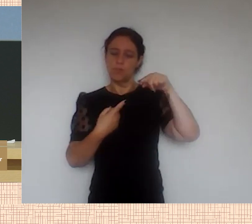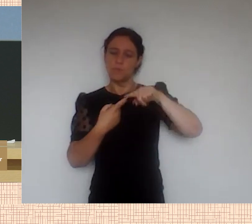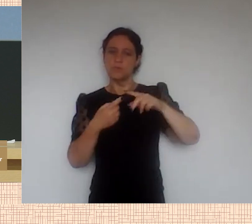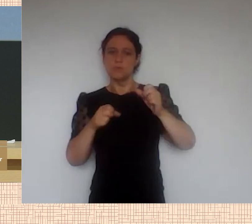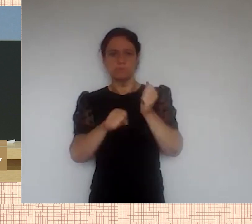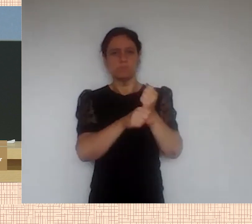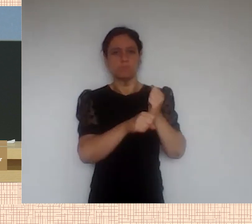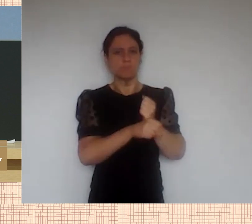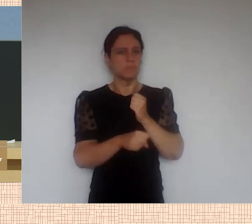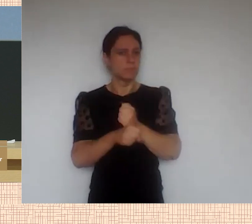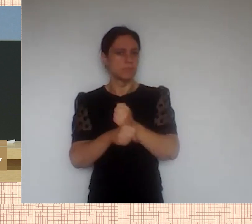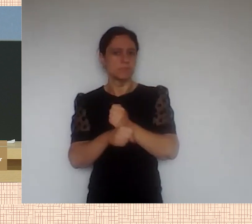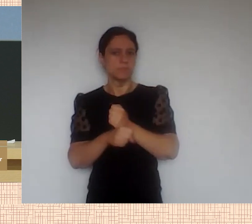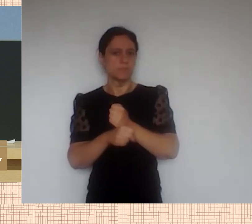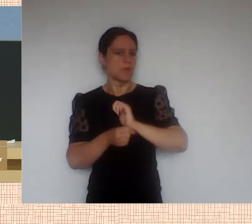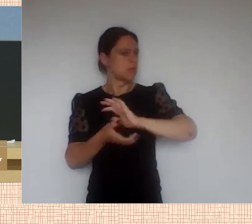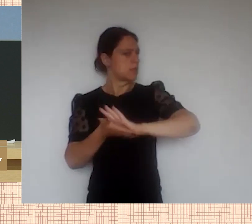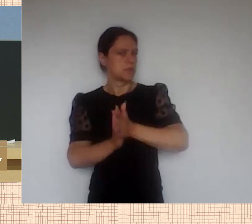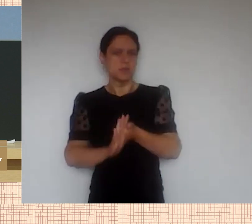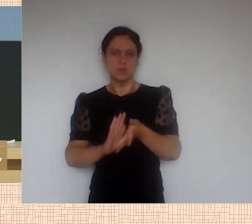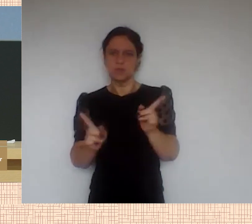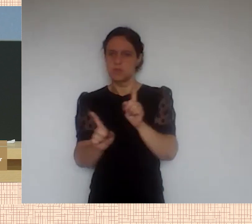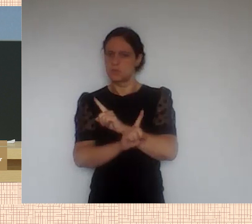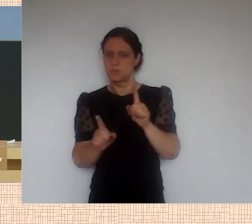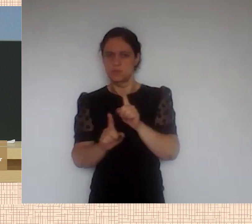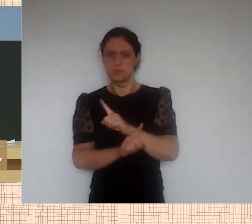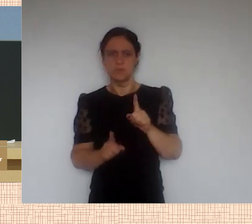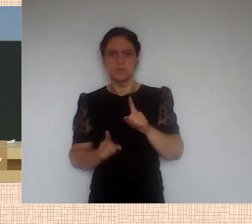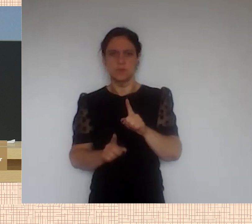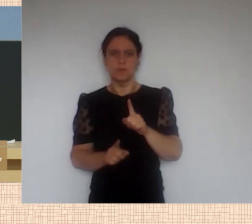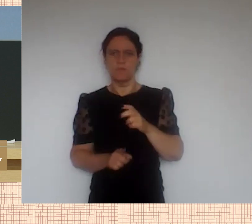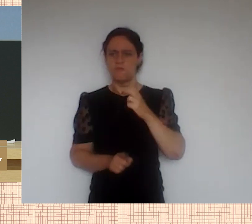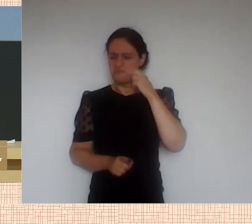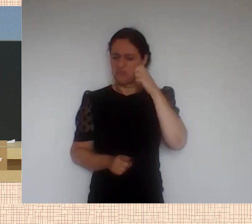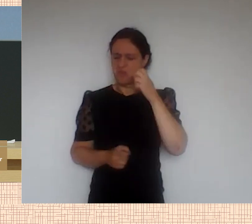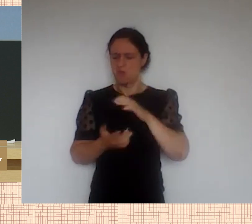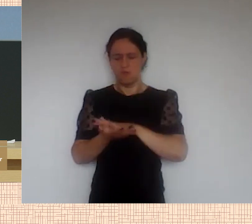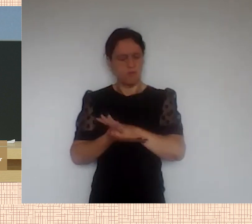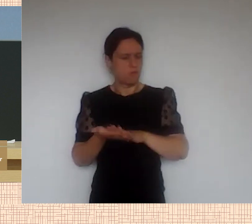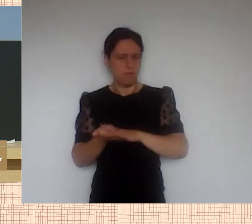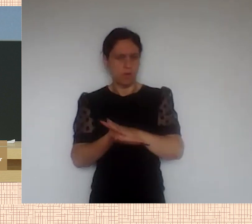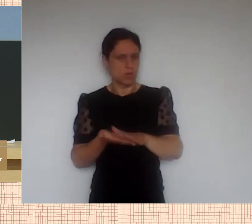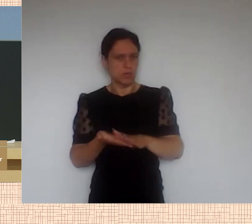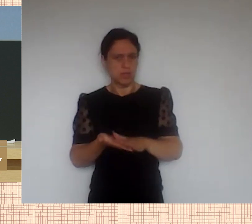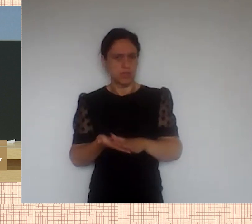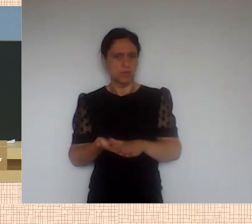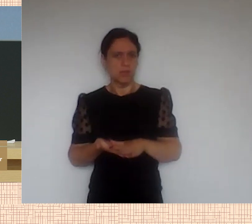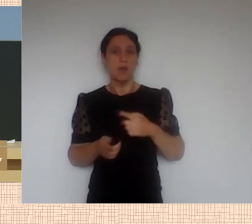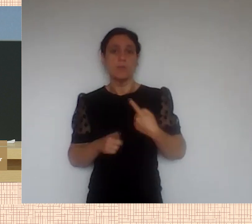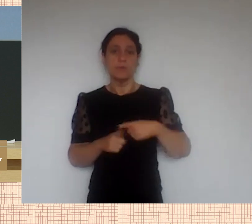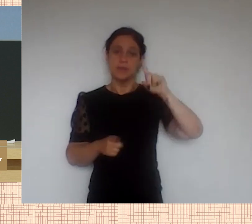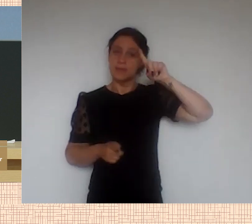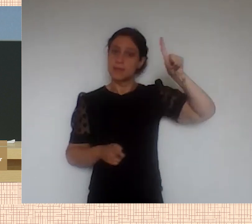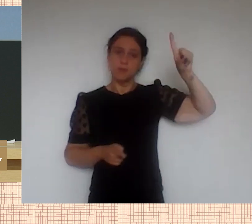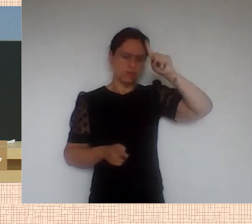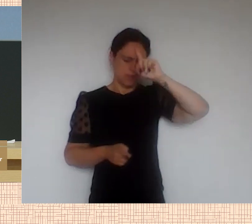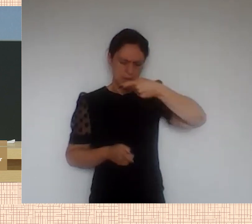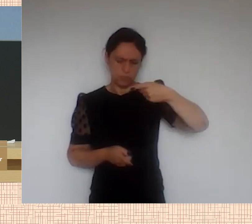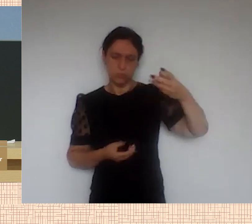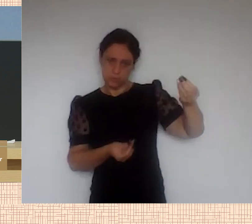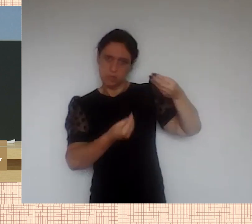Eu vou usar da autoridade para a edificação. Se alguém está tentando destruir a igreja, eu vou entrar com autoridade,